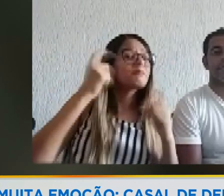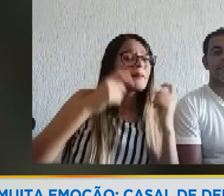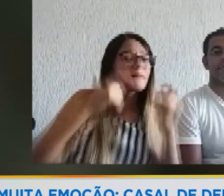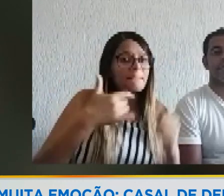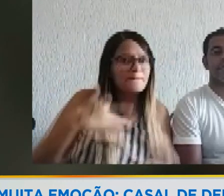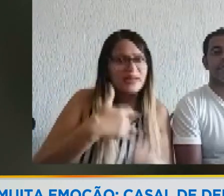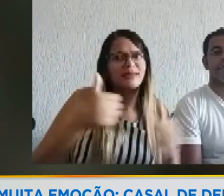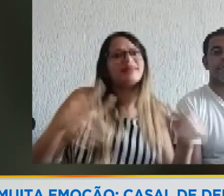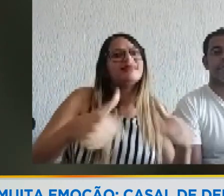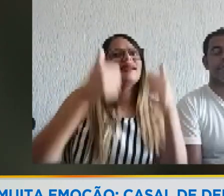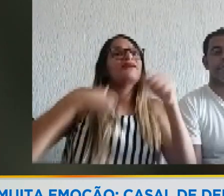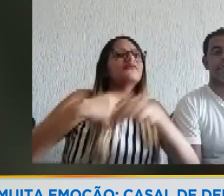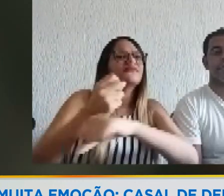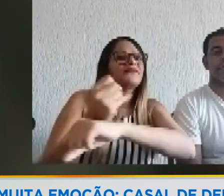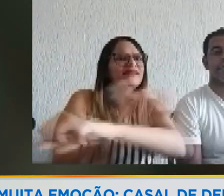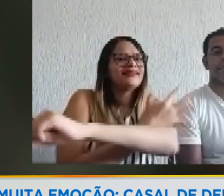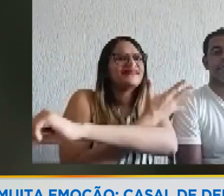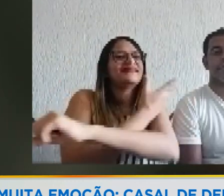muito preocupada.